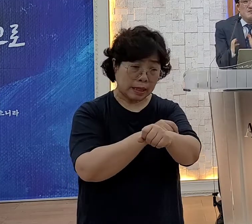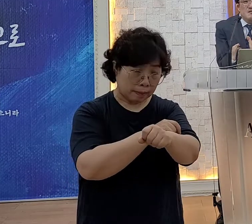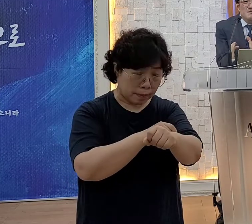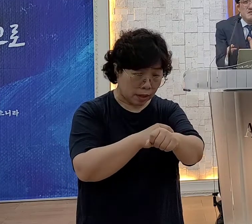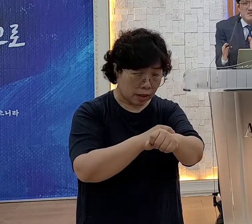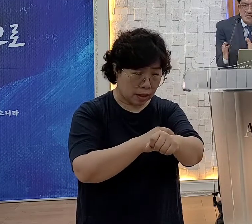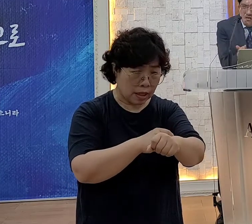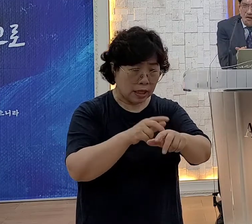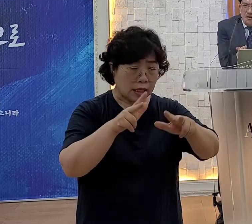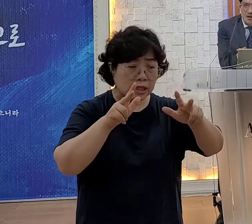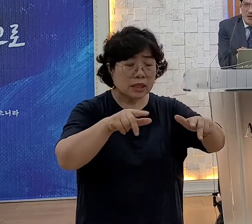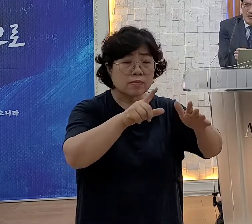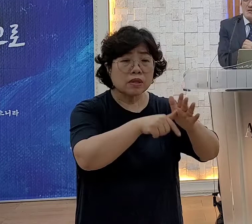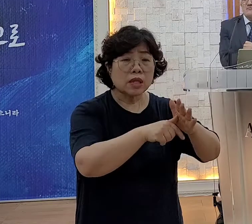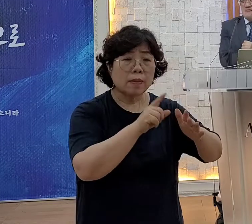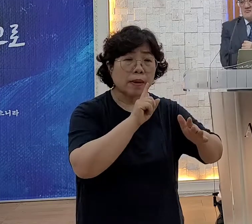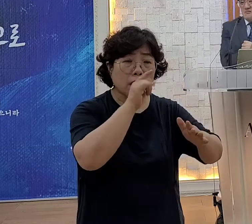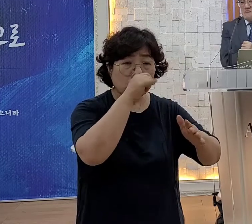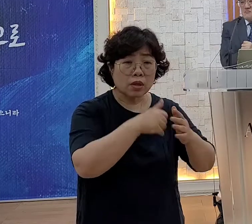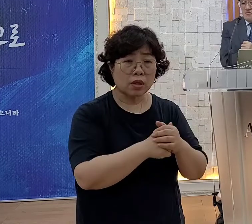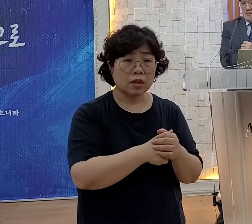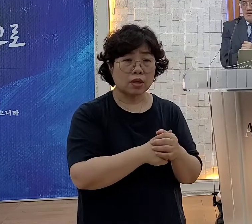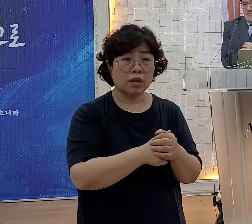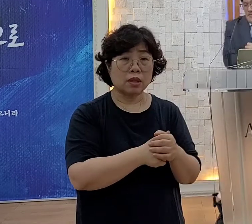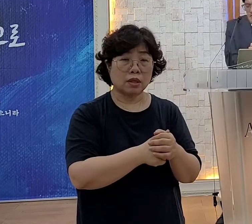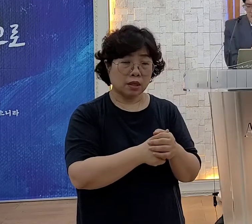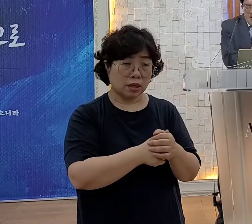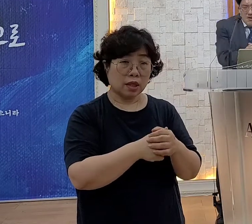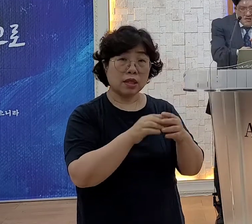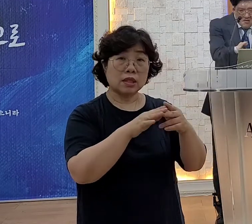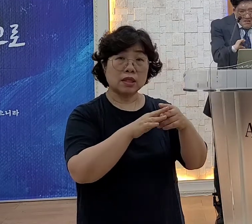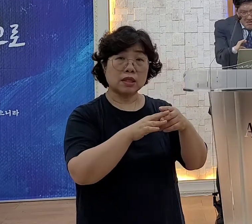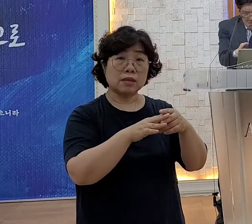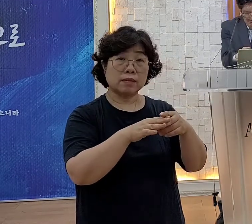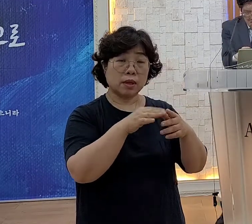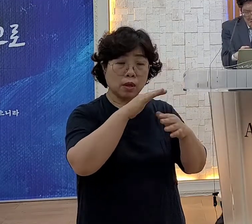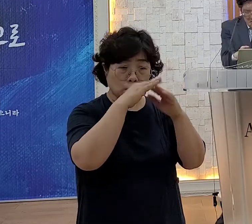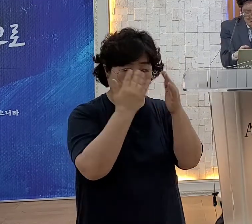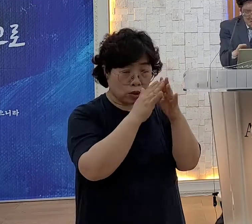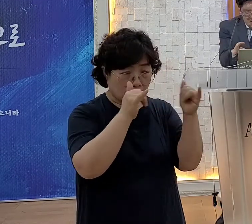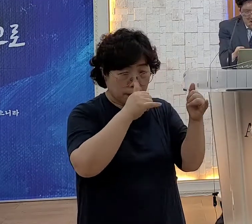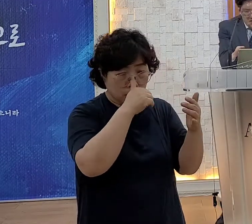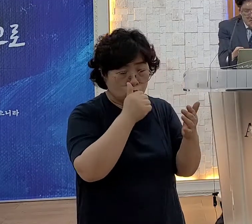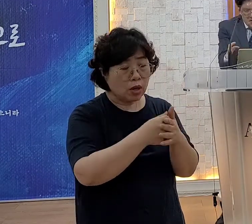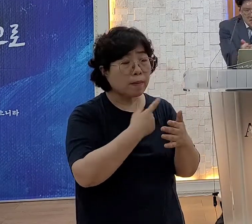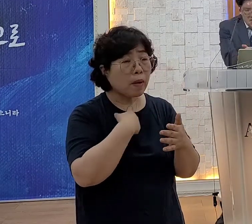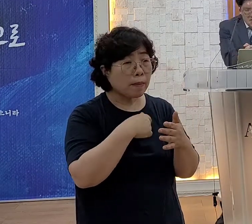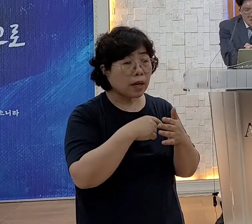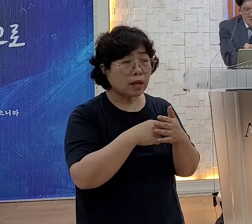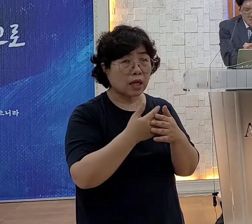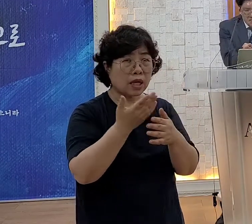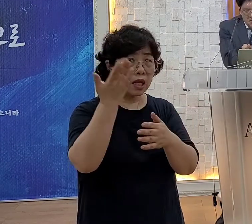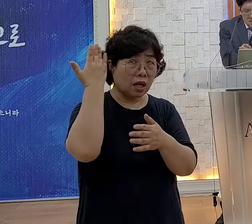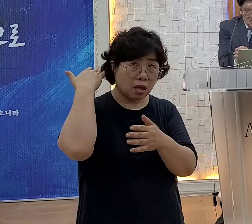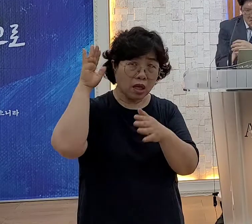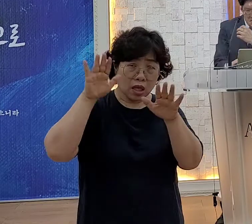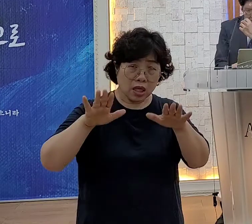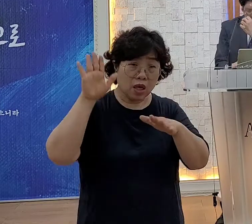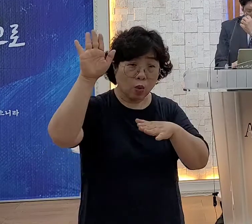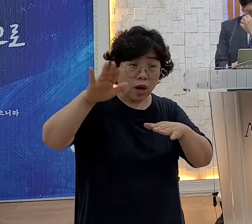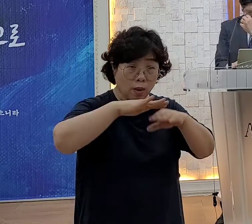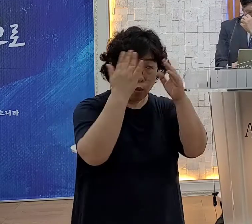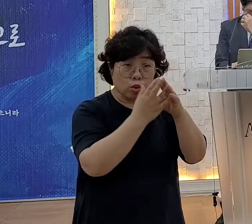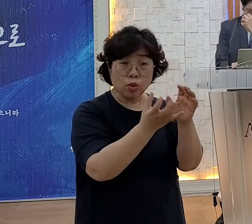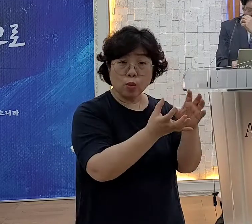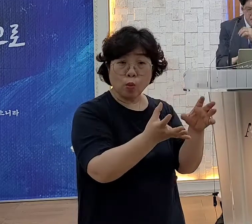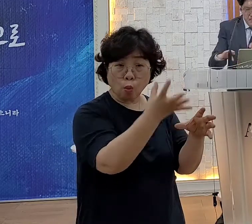특별한 현재 시제다. 이렇게 말씀드리고 싶습니다. 자, 이 하나님의 영광에 이르지 못하더니,